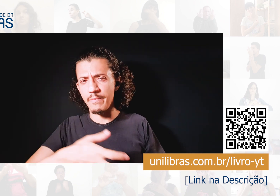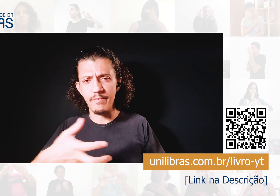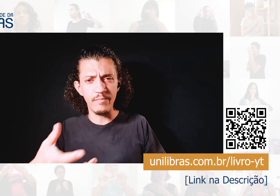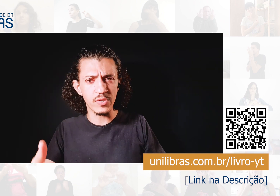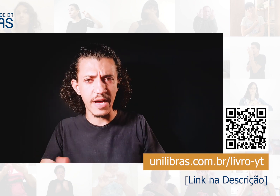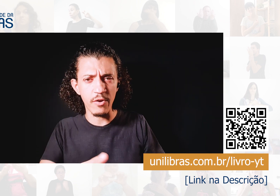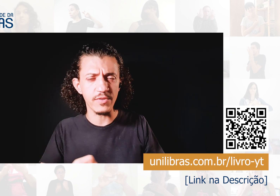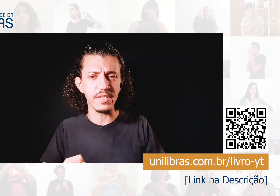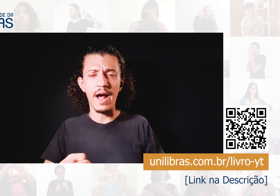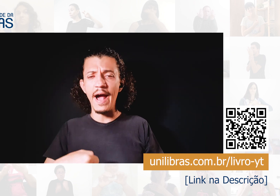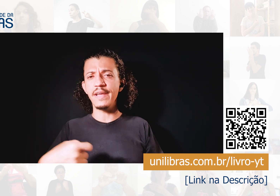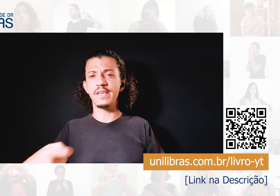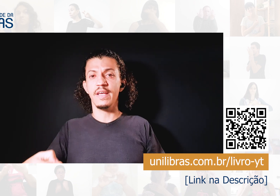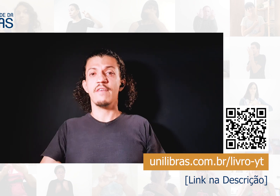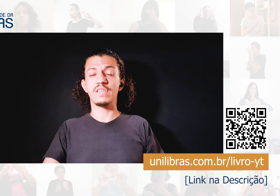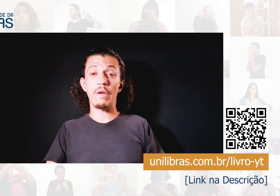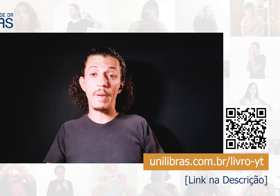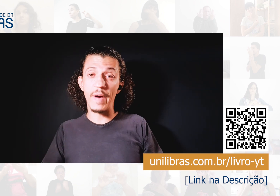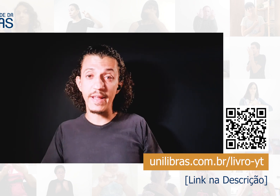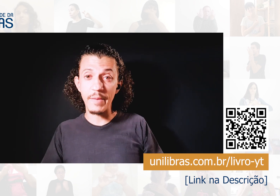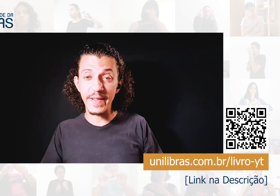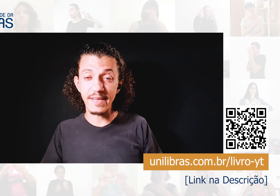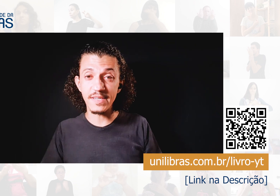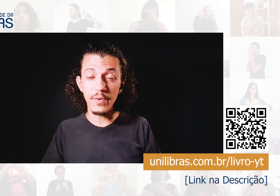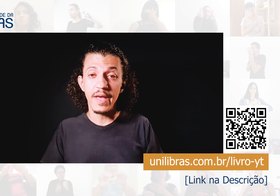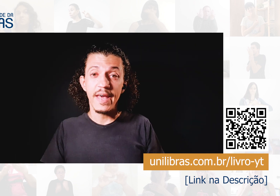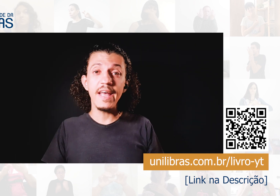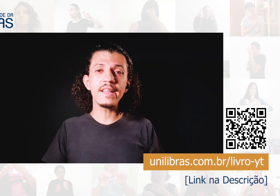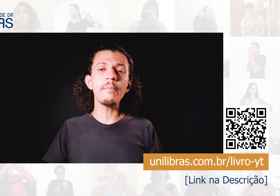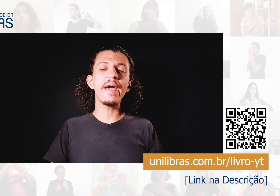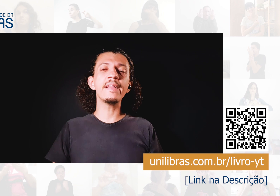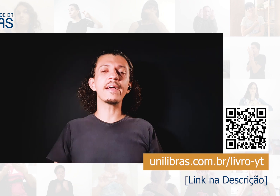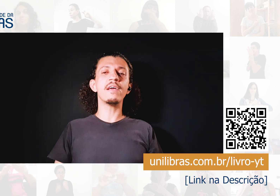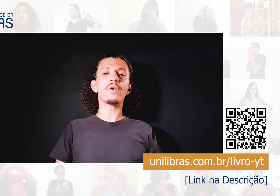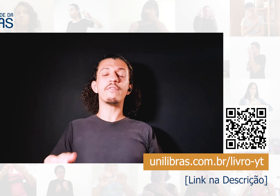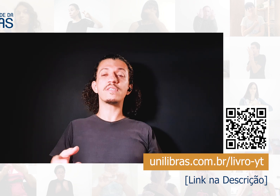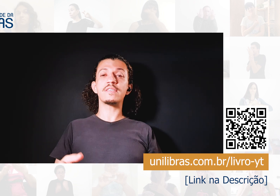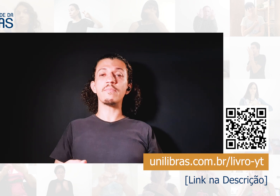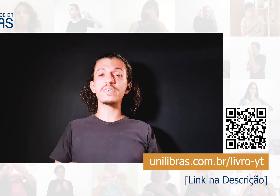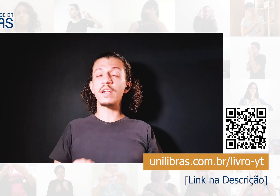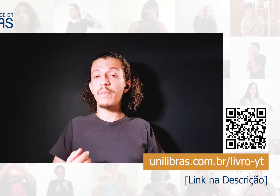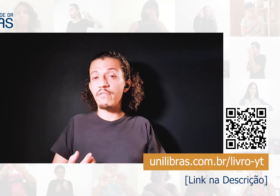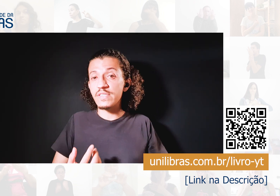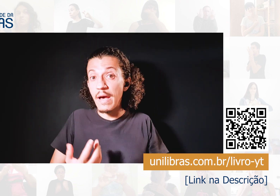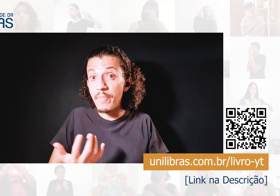você vai buscar novos sinais, você vai preparar a interpretação, e também daquilo que